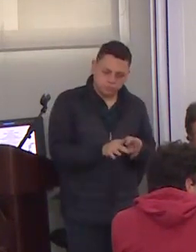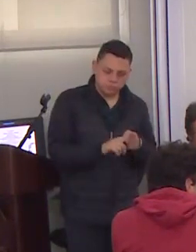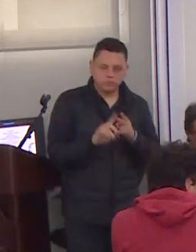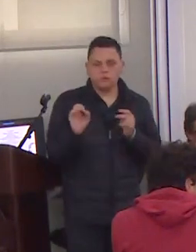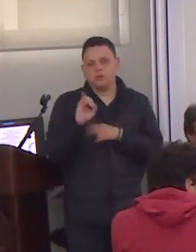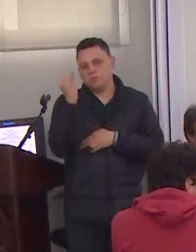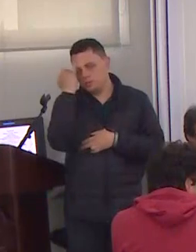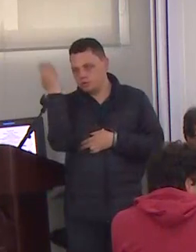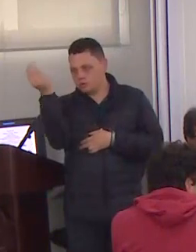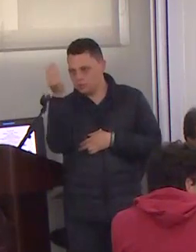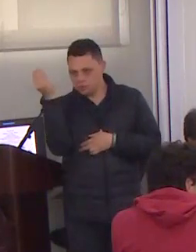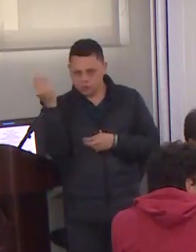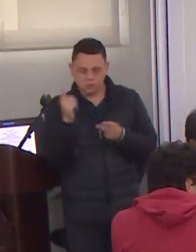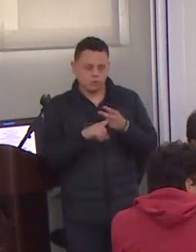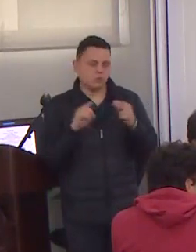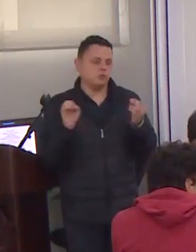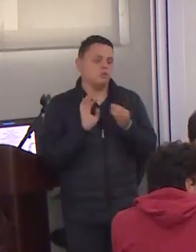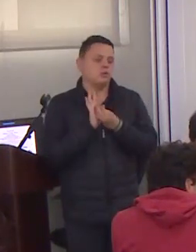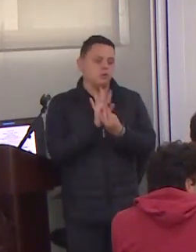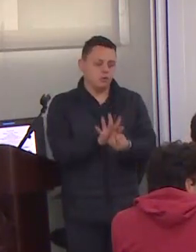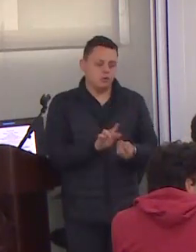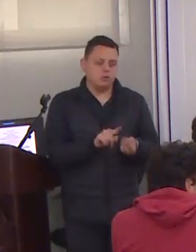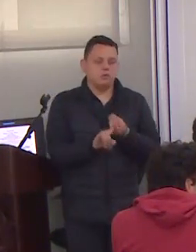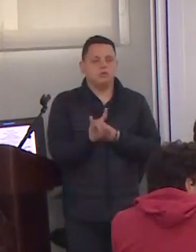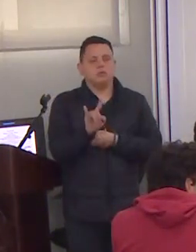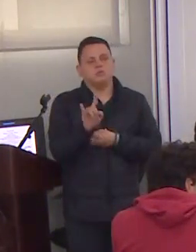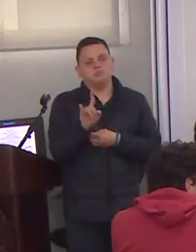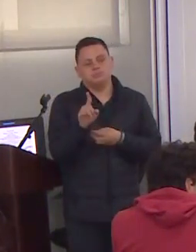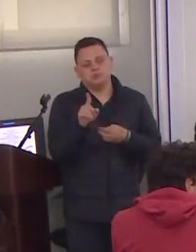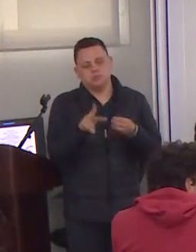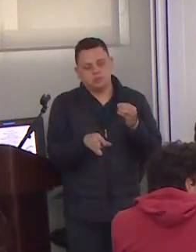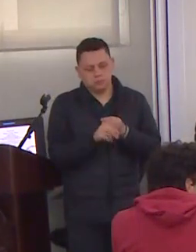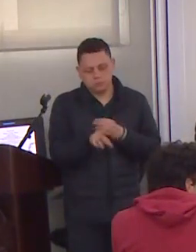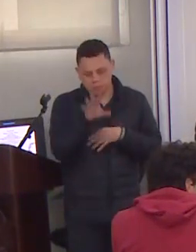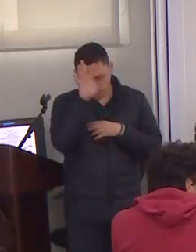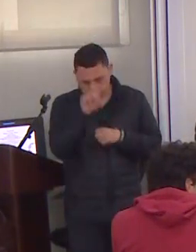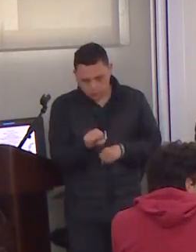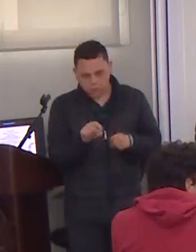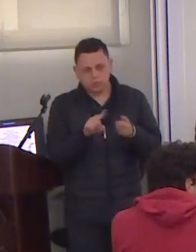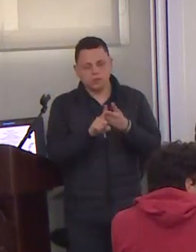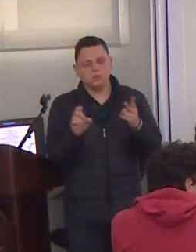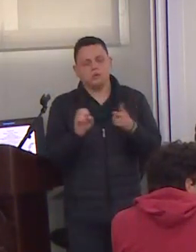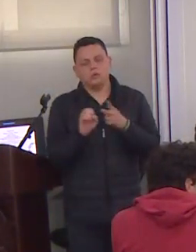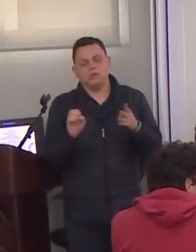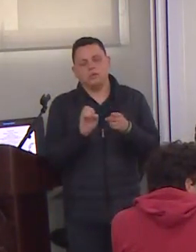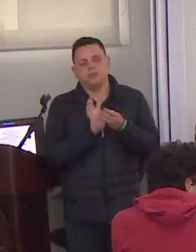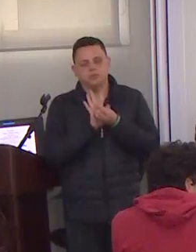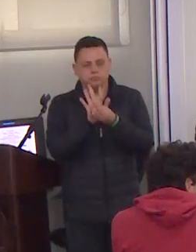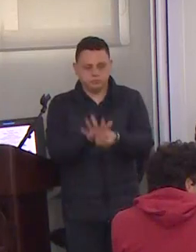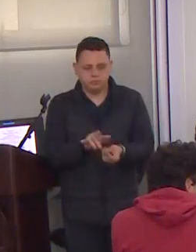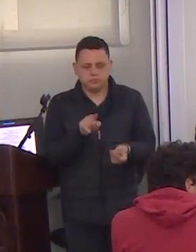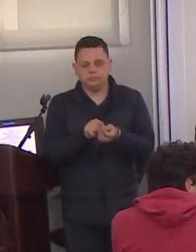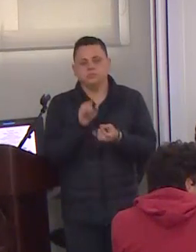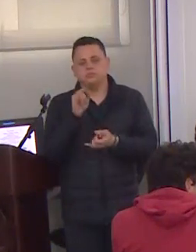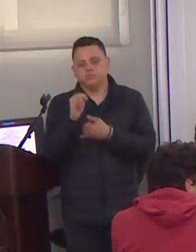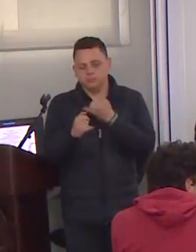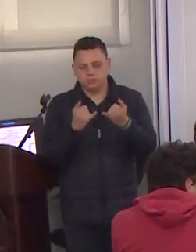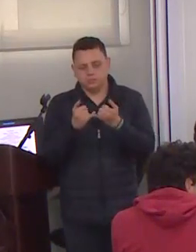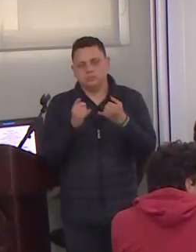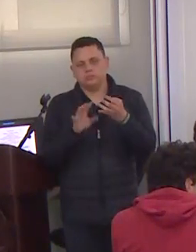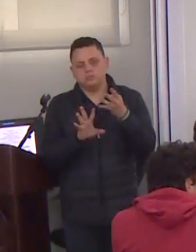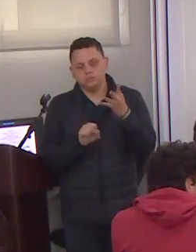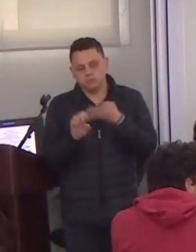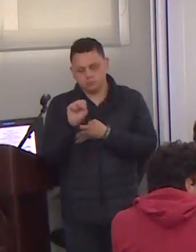ideología la discriminación por capacidad la discriminación por identidad sexual